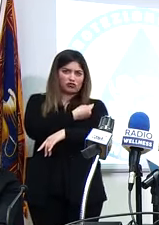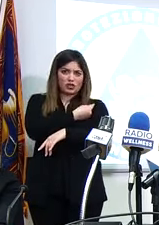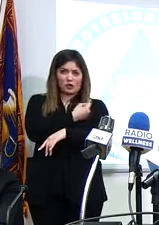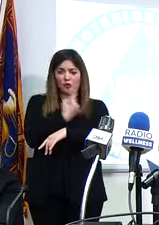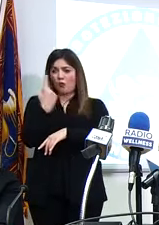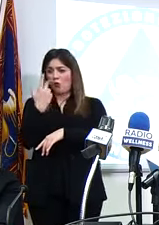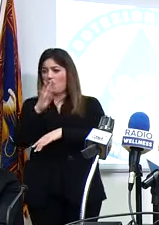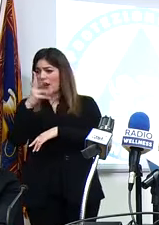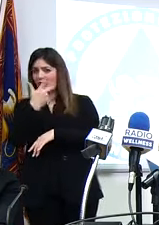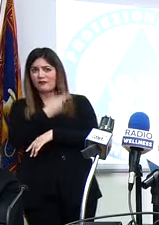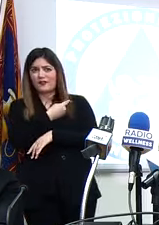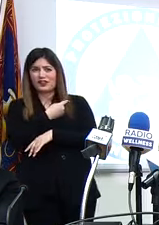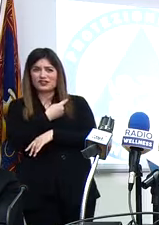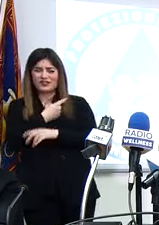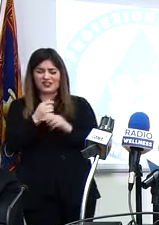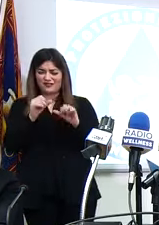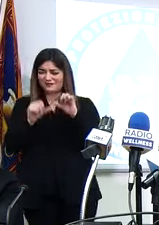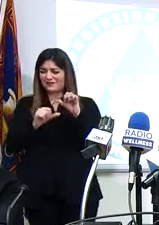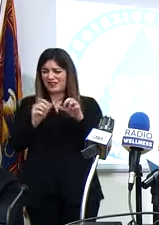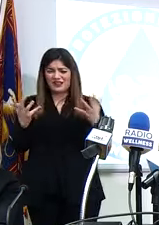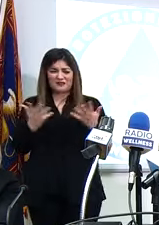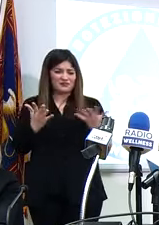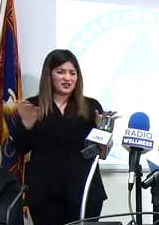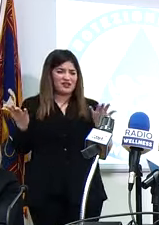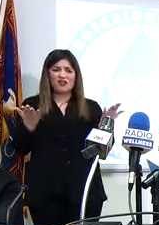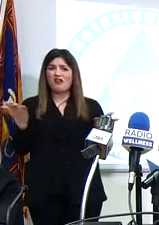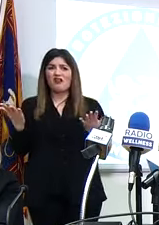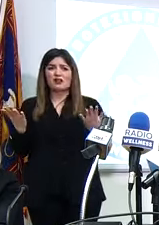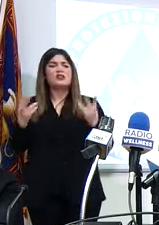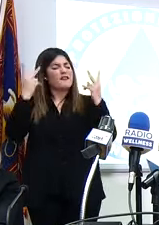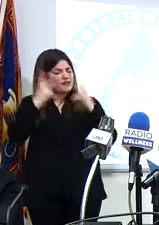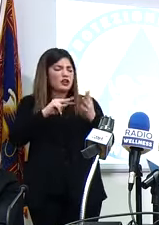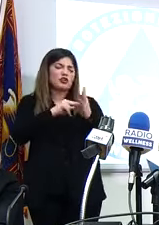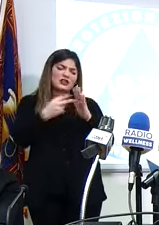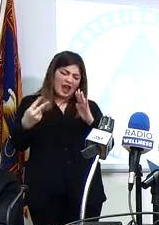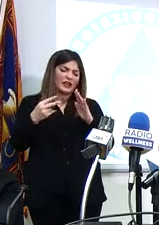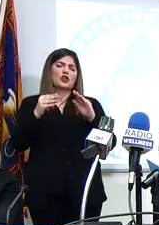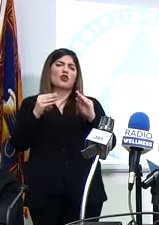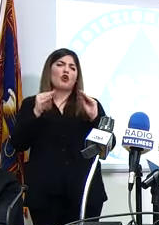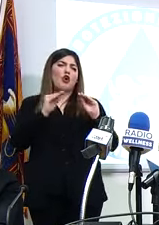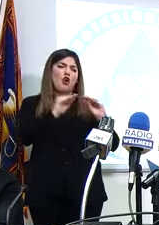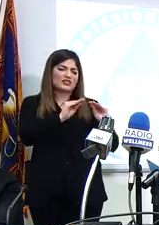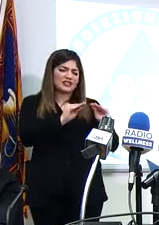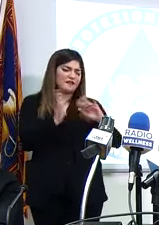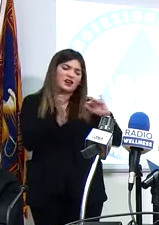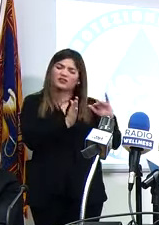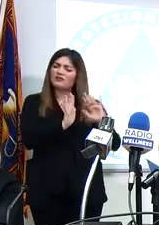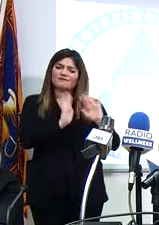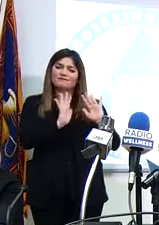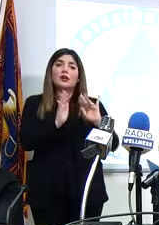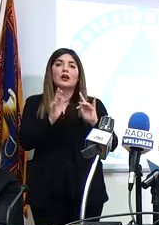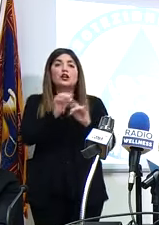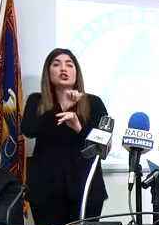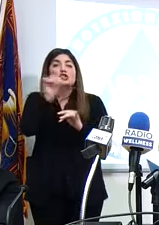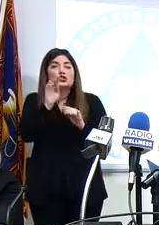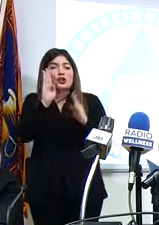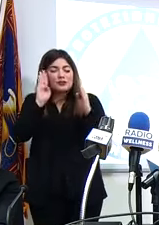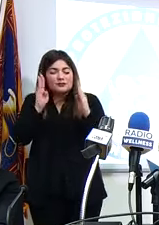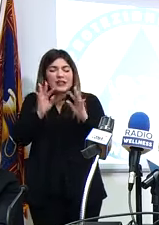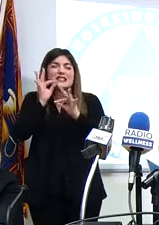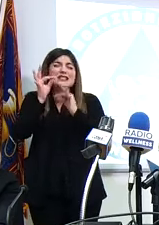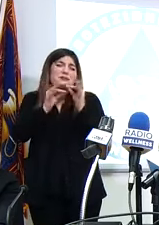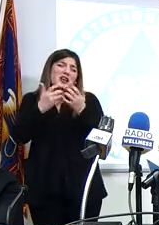cambia? A parte la questione tecnica, la conservazione, quello che sappiamo, ma è possibile riuscire a spiegarlo in maniera